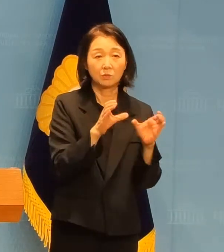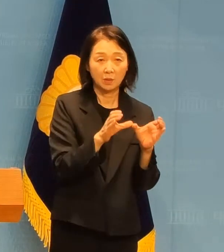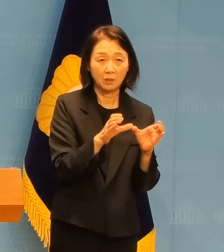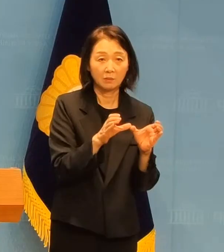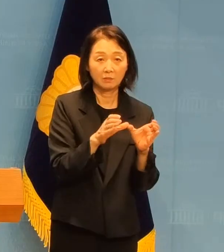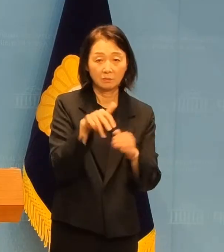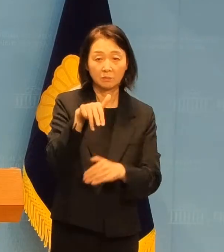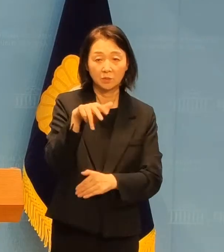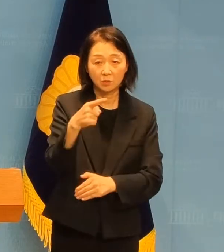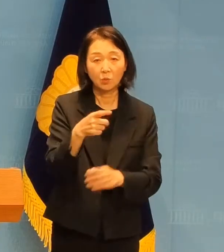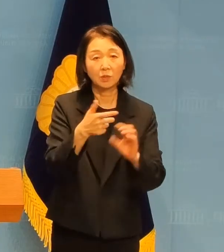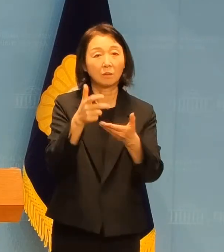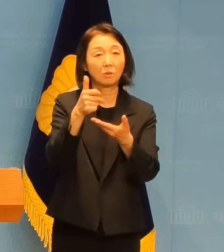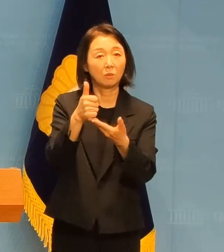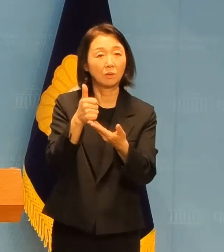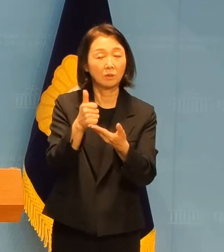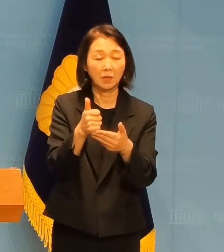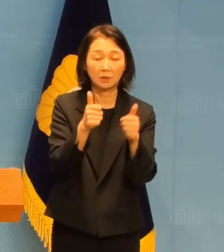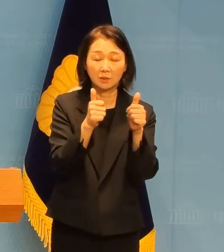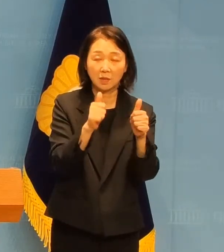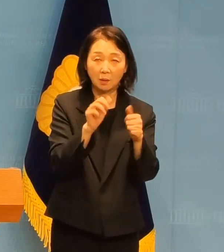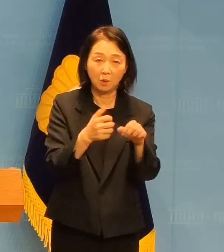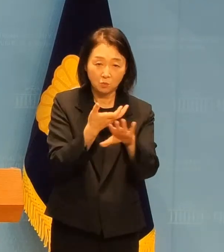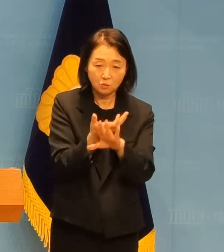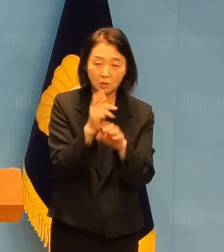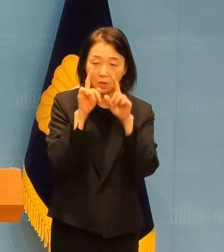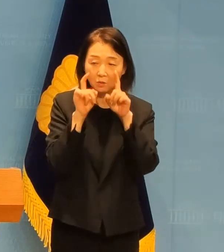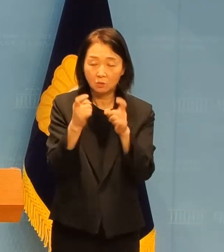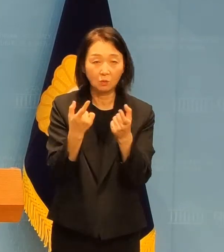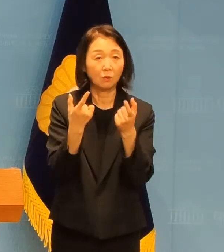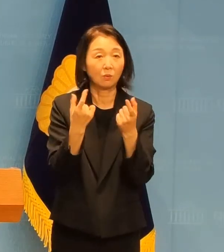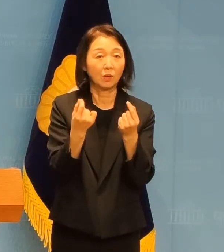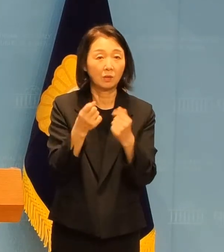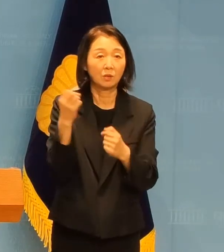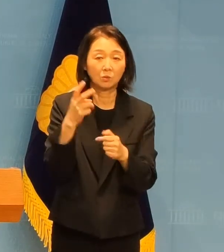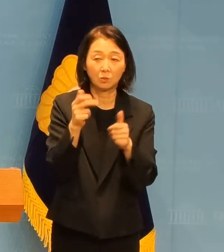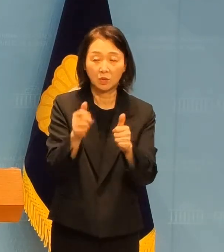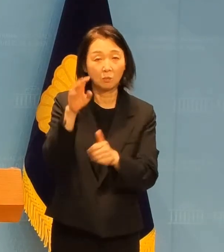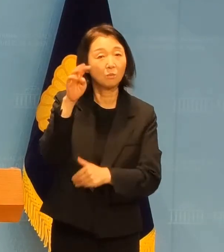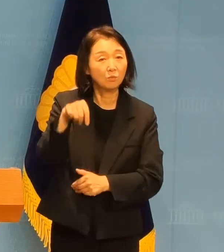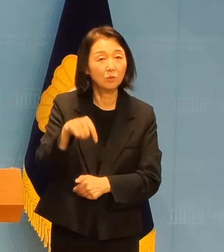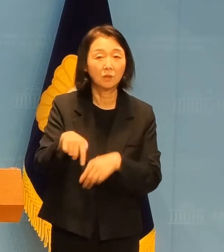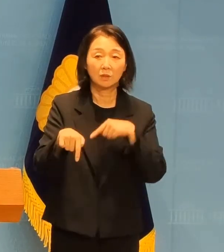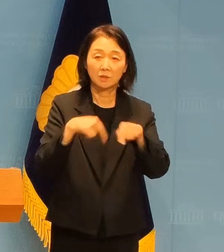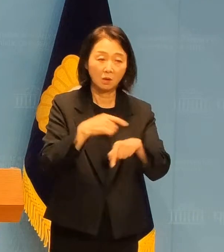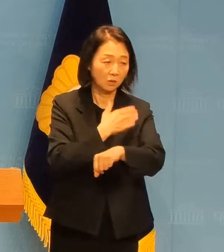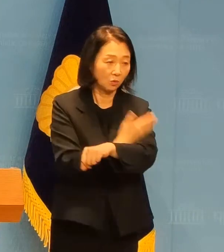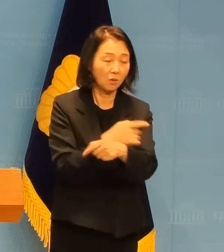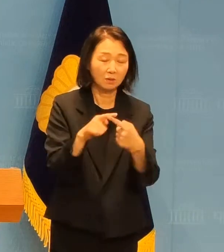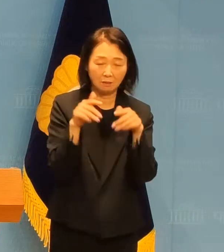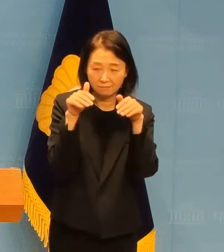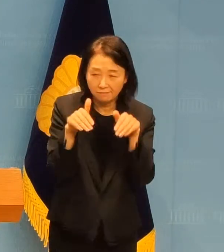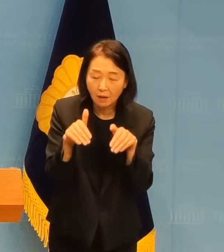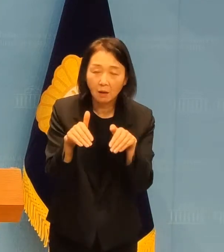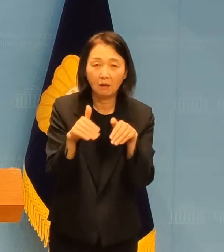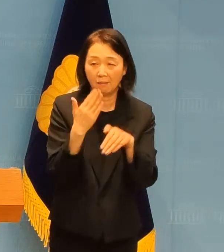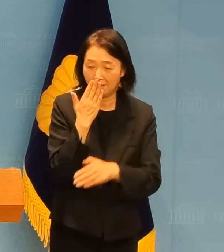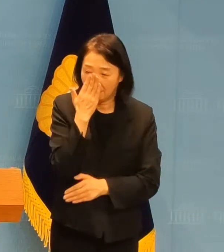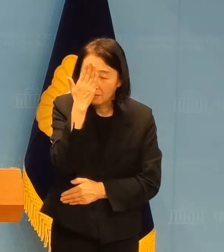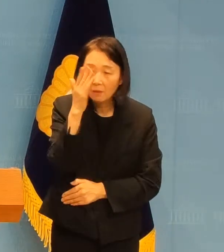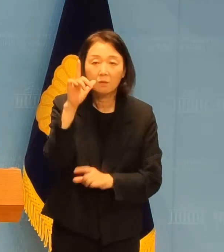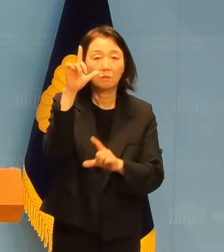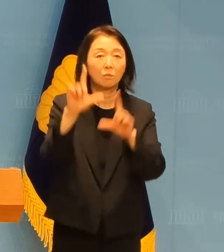더불어민주당은 조희대 대법원장의 사법 쿠데타 의혹과 사법부가 정치 권력의 하수인으로 전락한